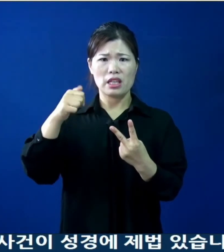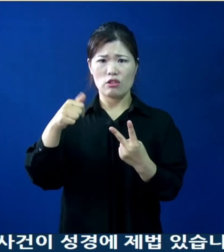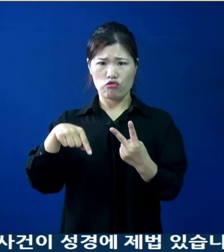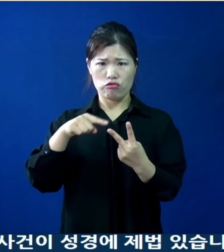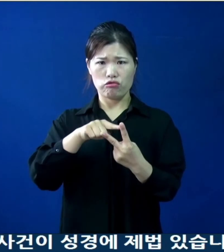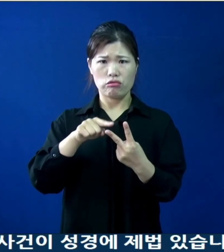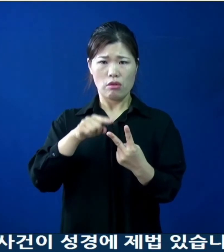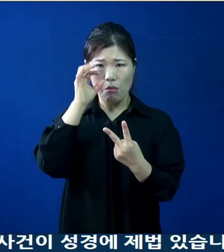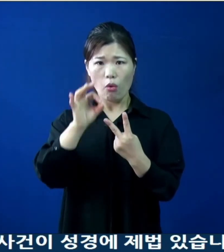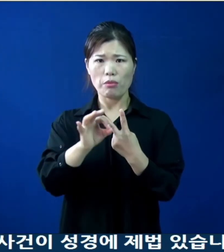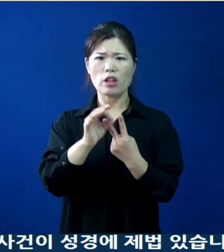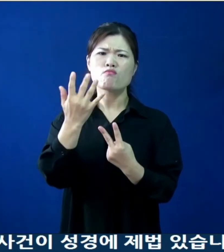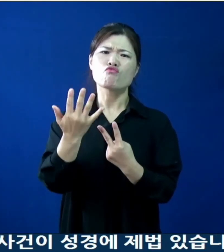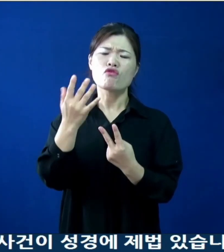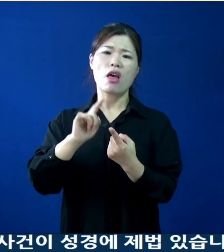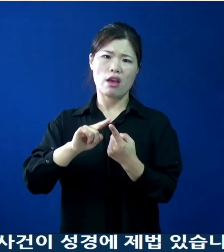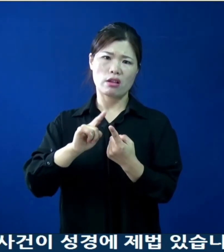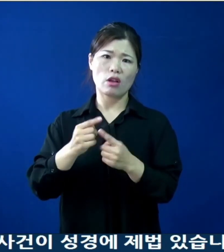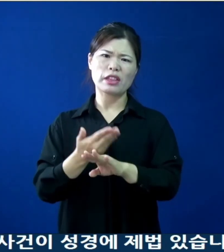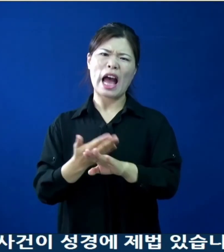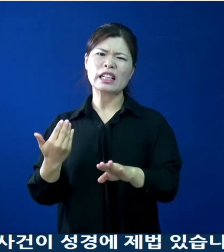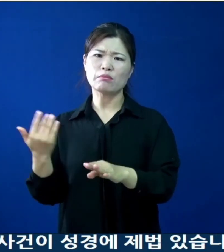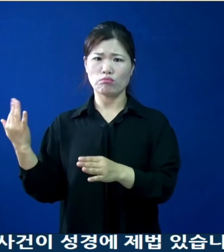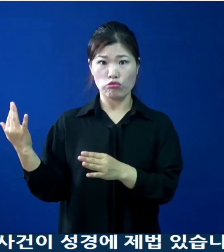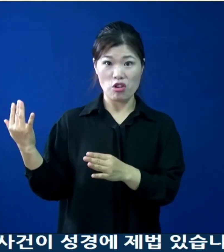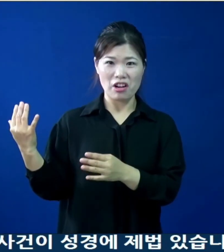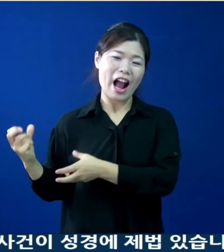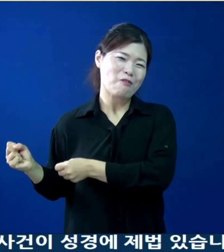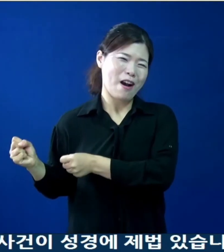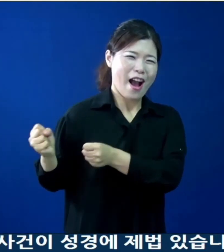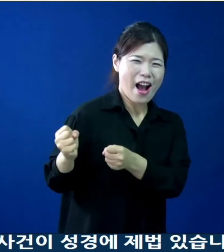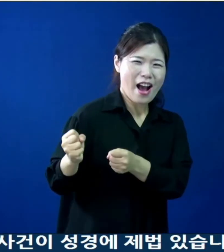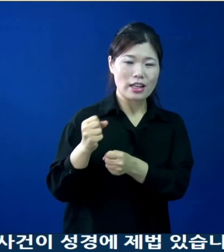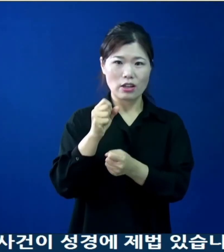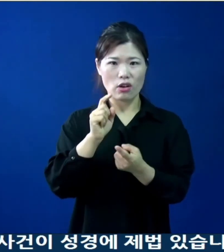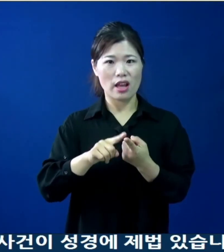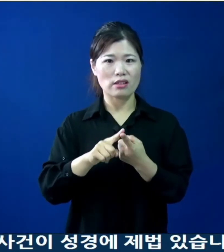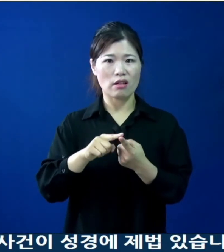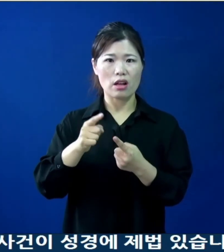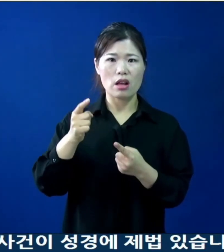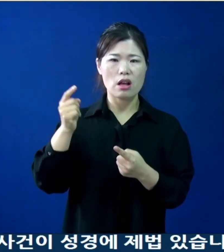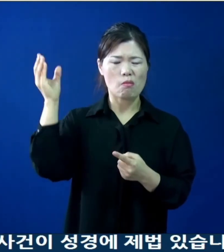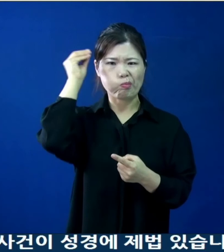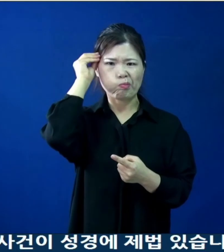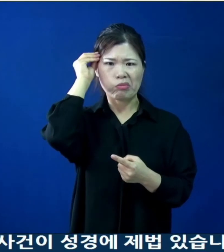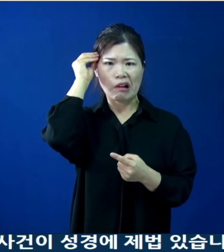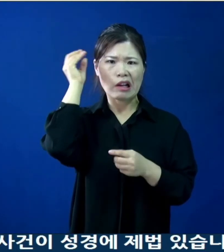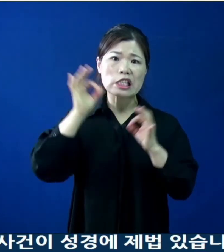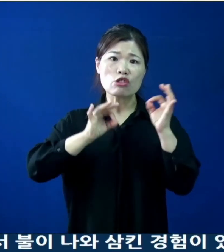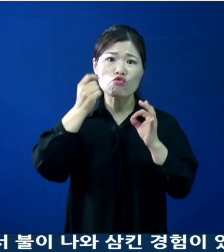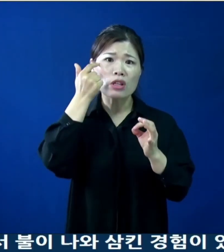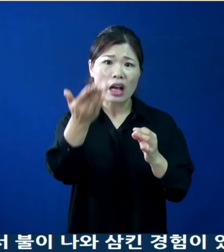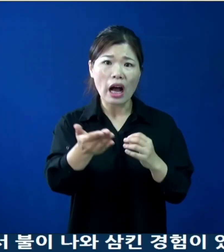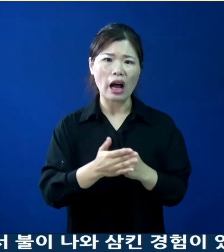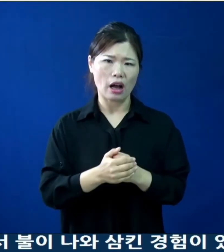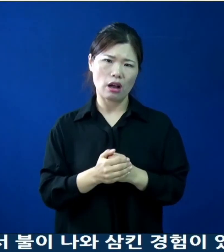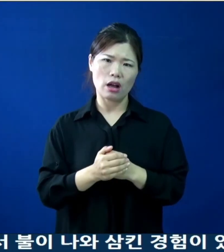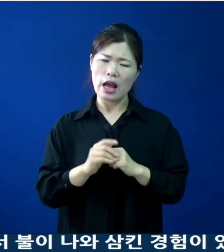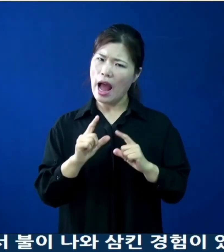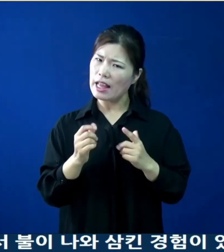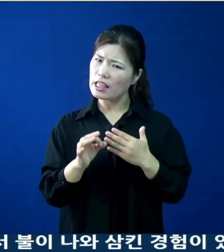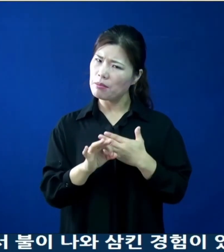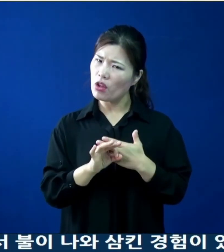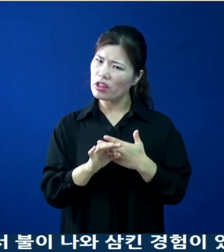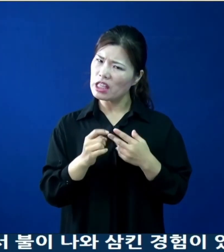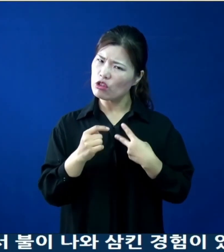불을 드렸던 이것을 우리는 단순히 무지에서 온 실수라고 볼 것이냐, 아니면 그 인생